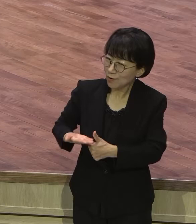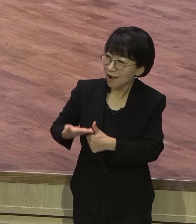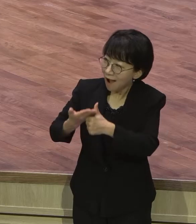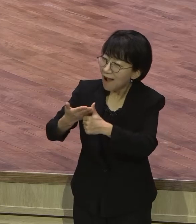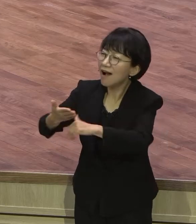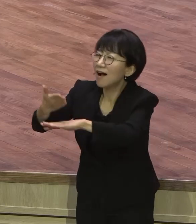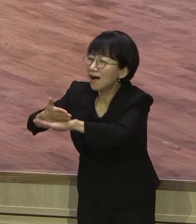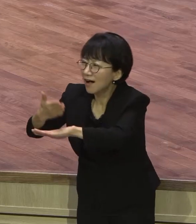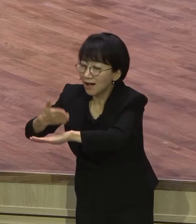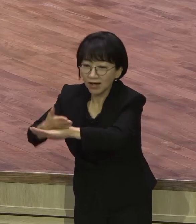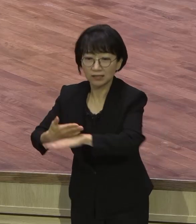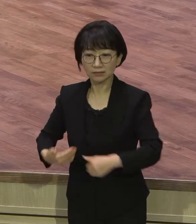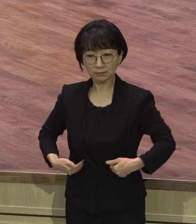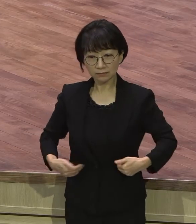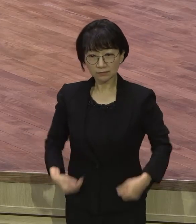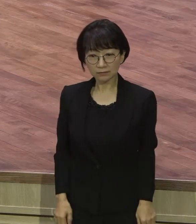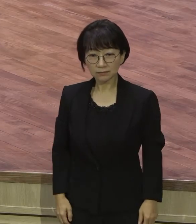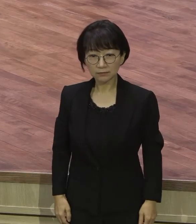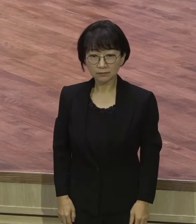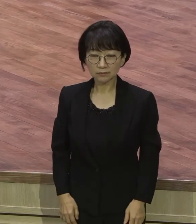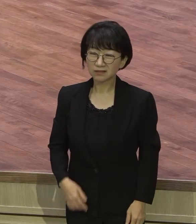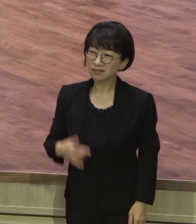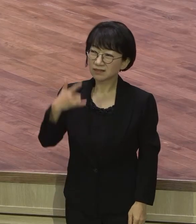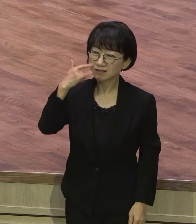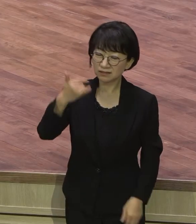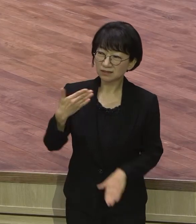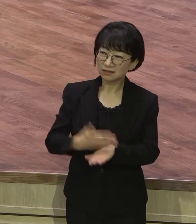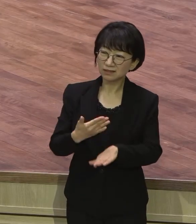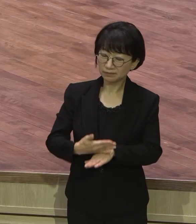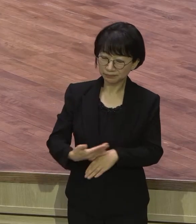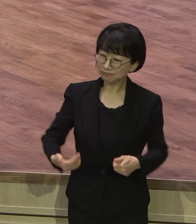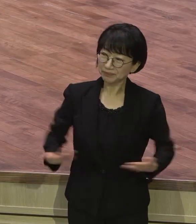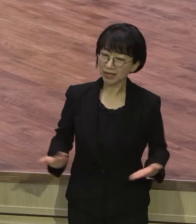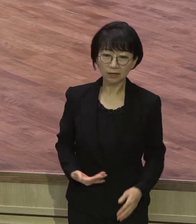감사합니다. 진심으로 이거 나와야 돼. 이거 없으면 저주예요. 저주.